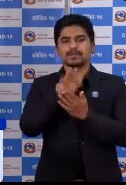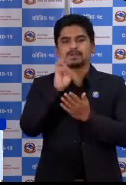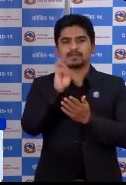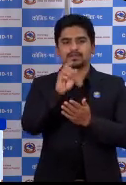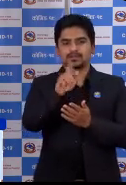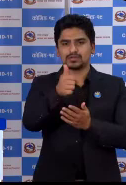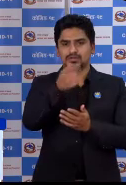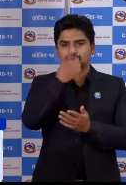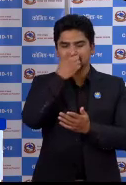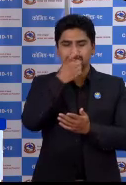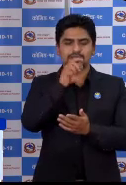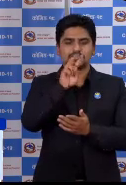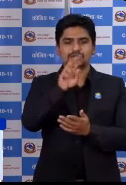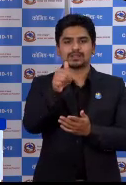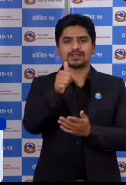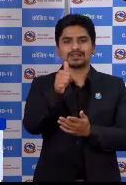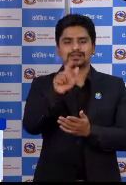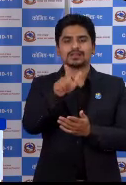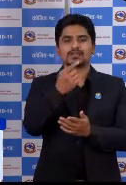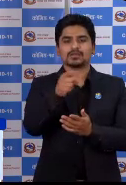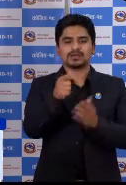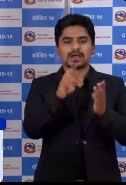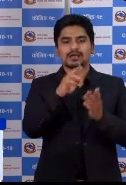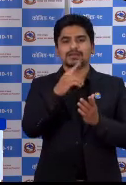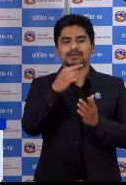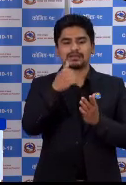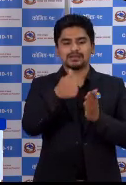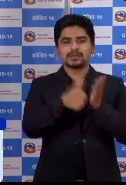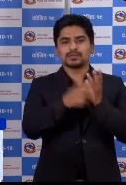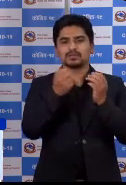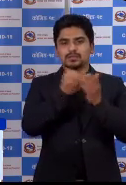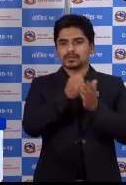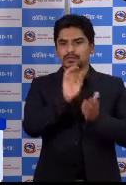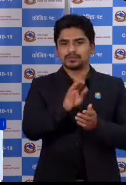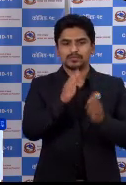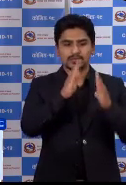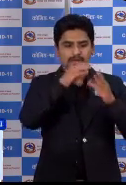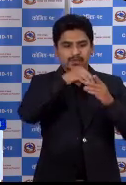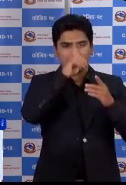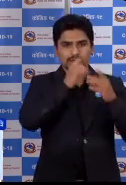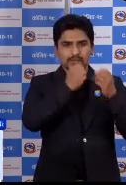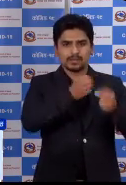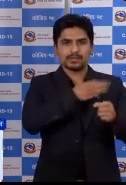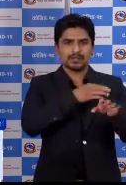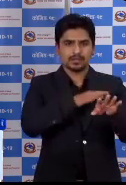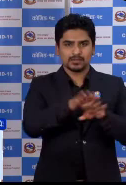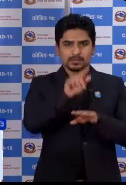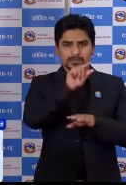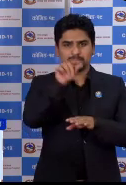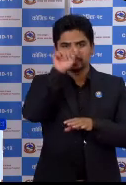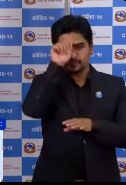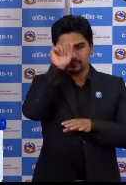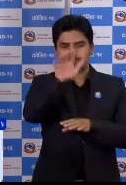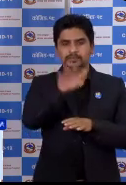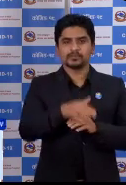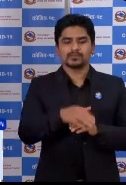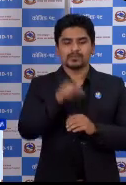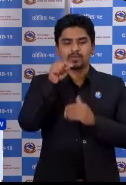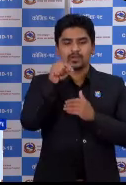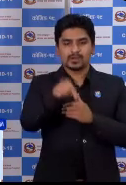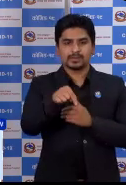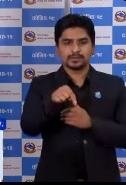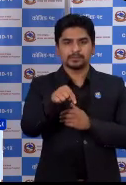59,627 आरडिटी विधिबाट गरिएका परीक्षणहरू पुगेका छन्। क्वारेन्टाइनमा रहेका व्यक्तिहरूको बारेमा जानकारी दिन चाहन्छु।